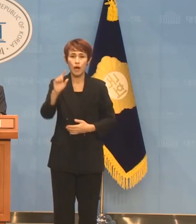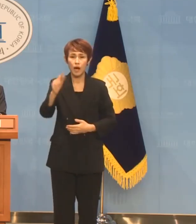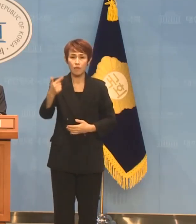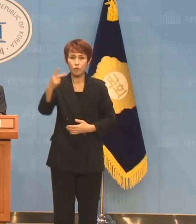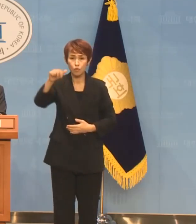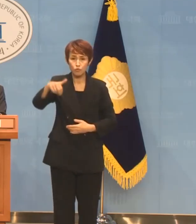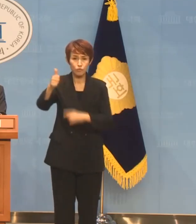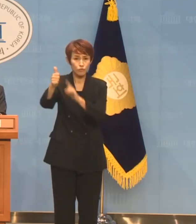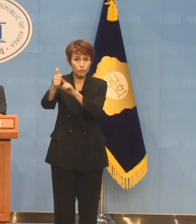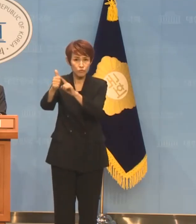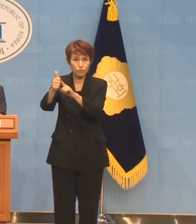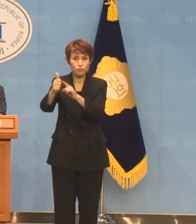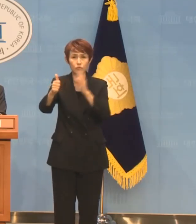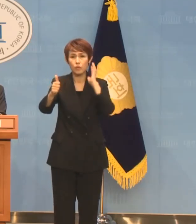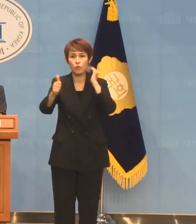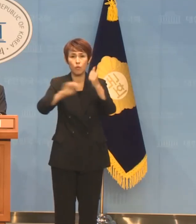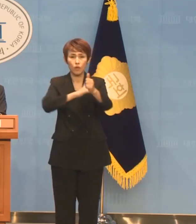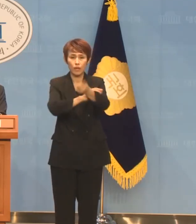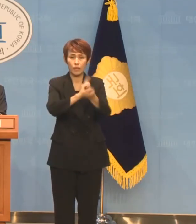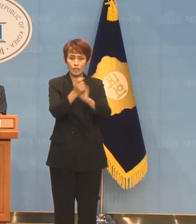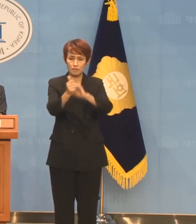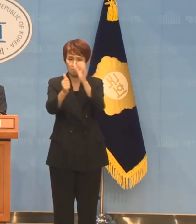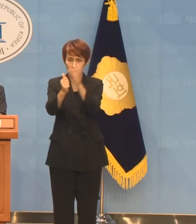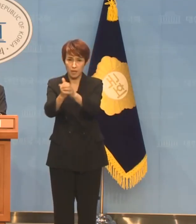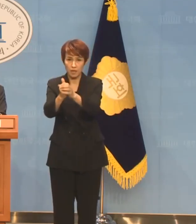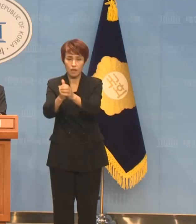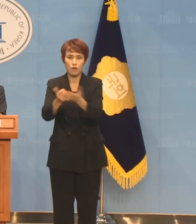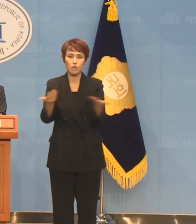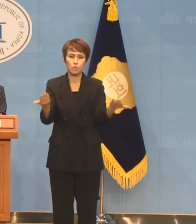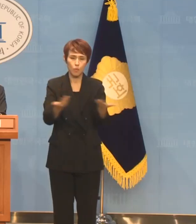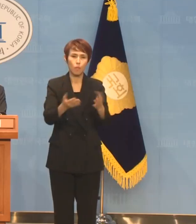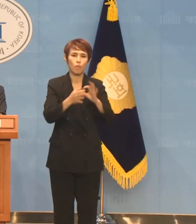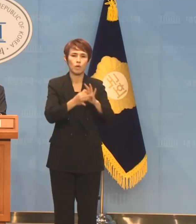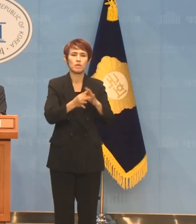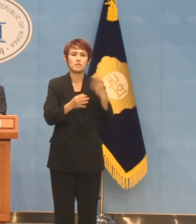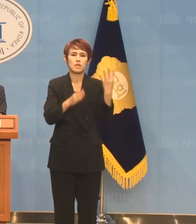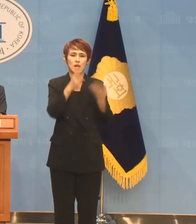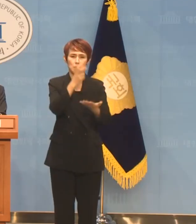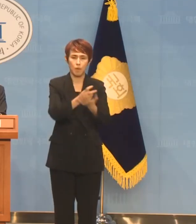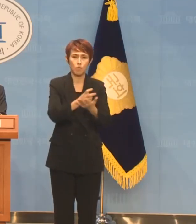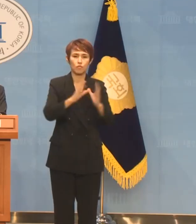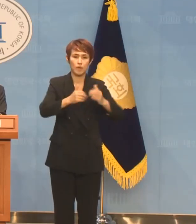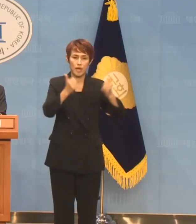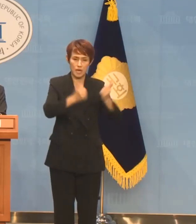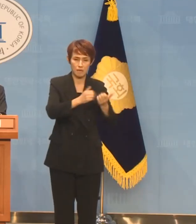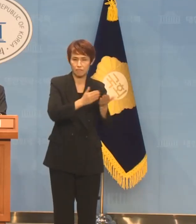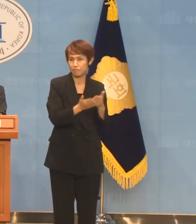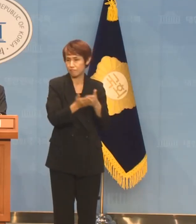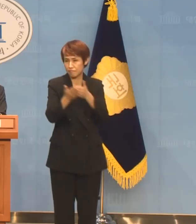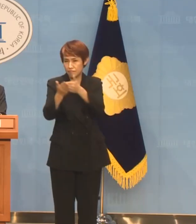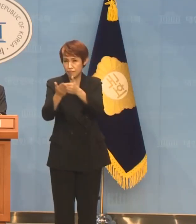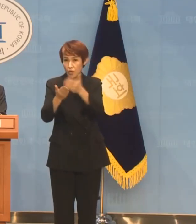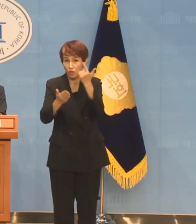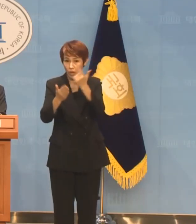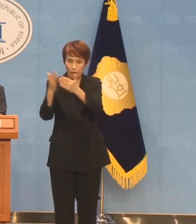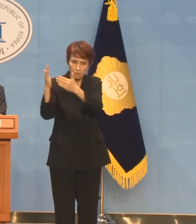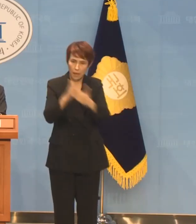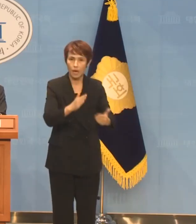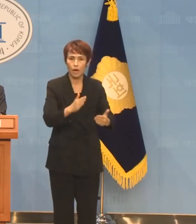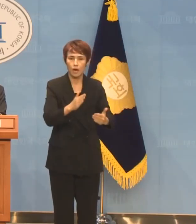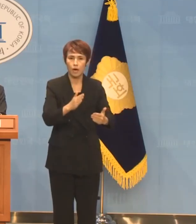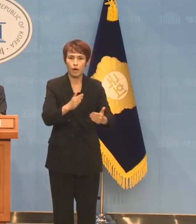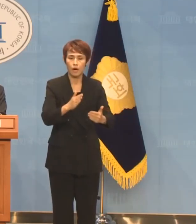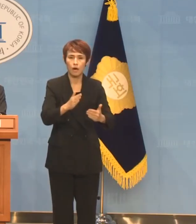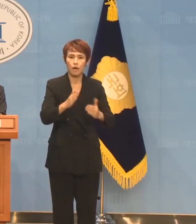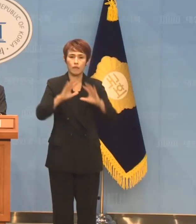한덕수 총리가 대통령 권한대행으로 농업사법을 비롯한 국회 의결 6건의 법안을 거부하더니